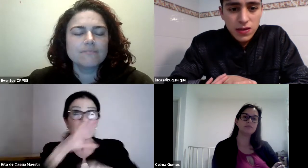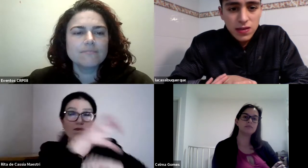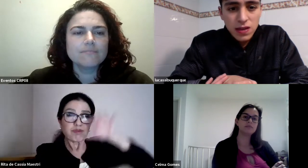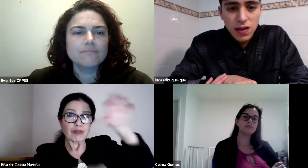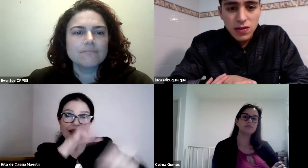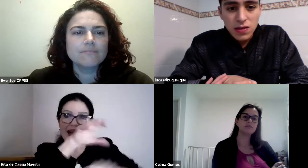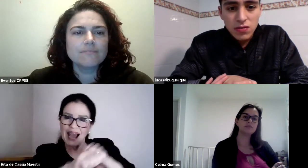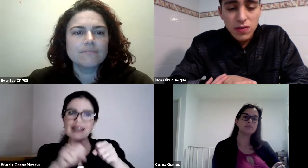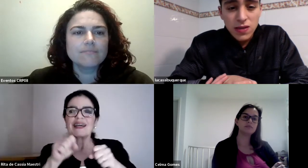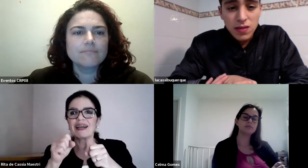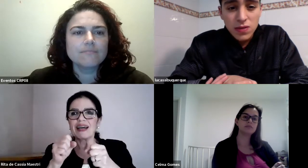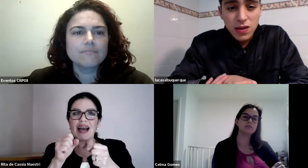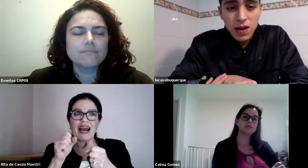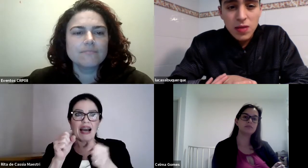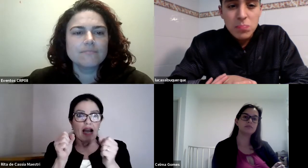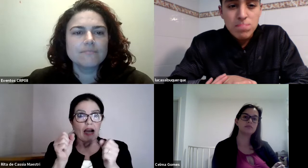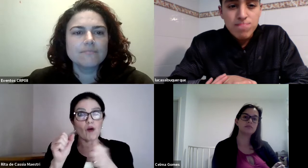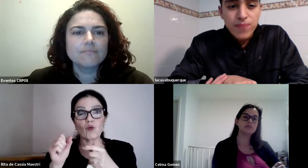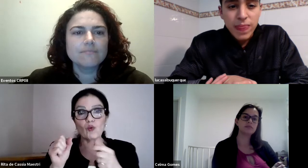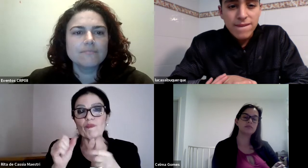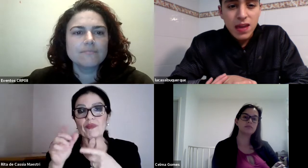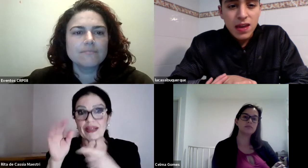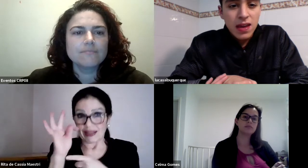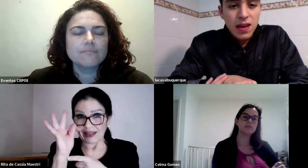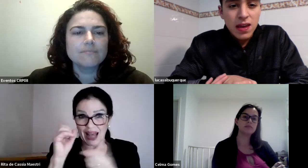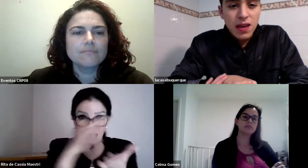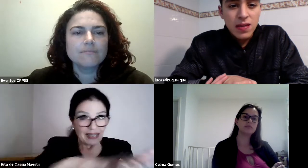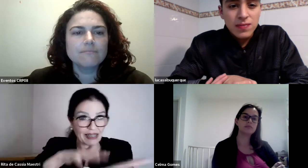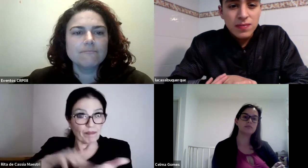expectativas desses testes. Então, eu comecei a buscar